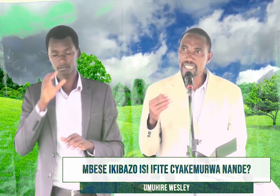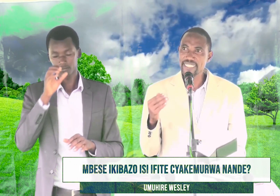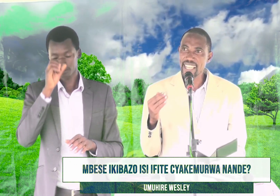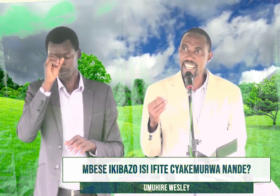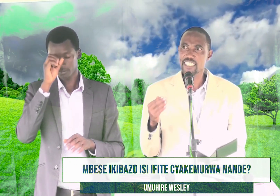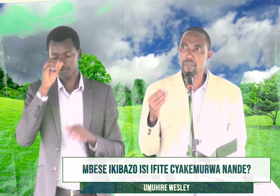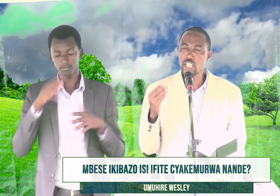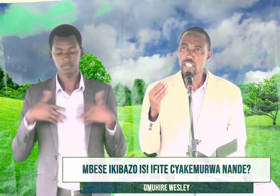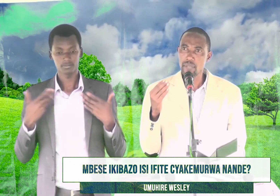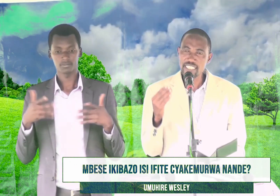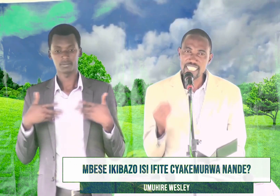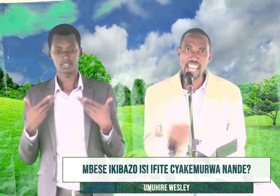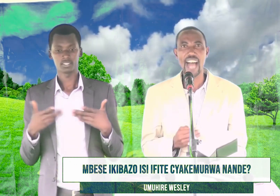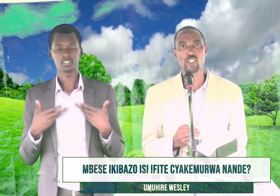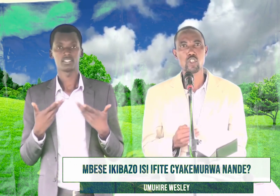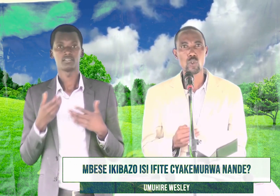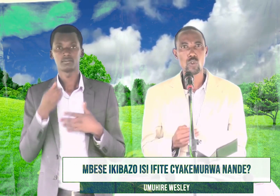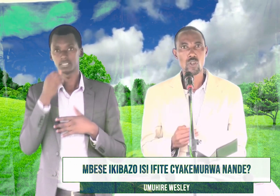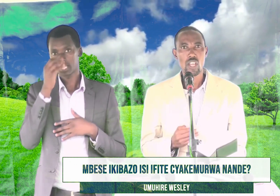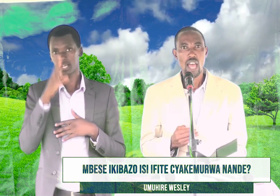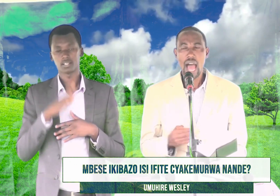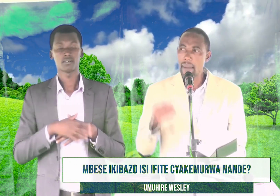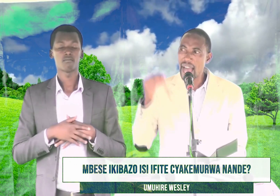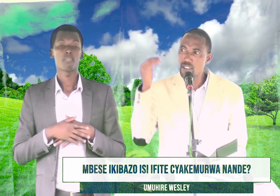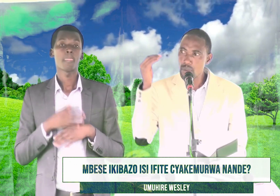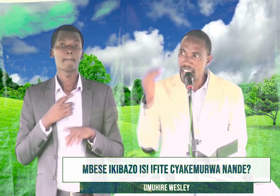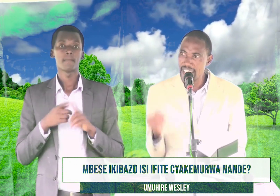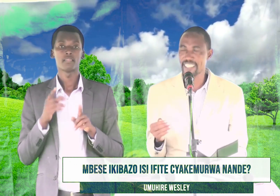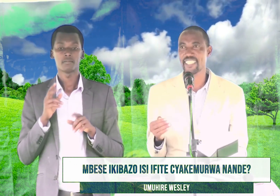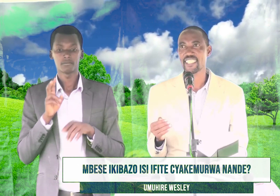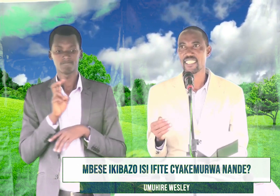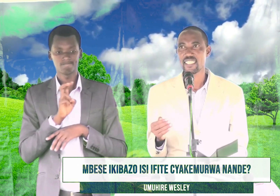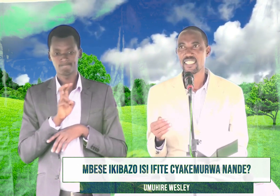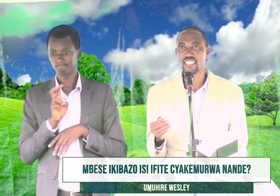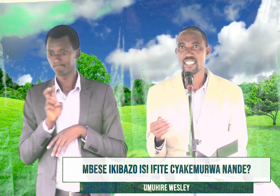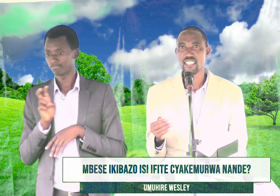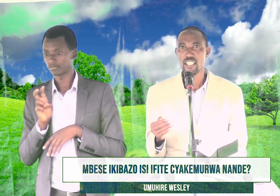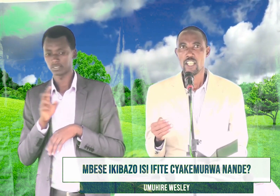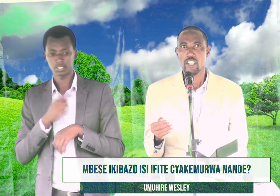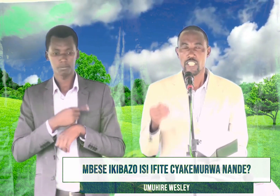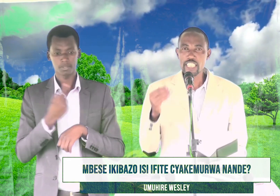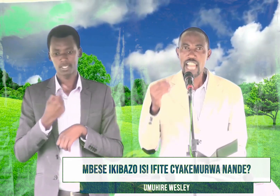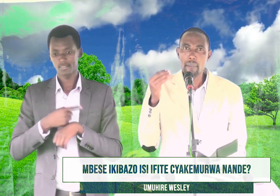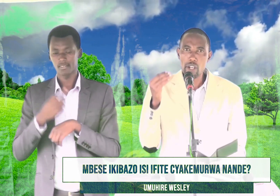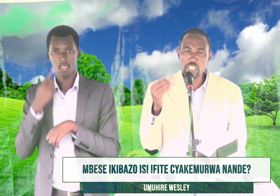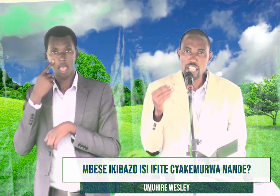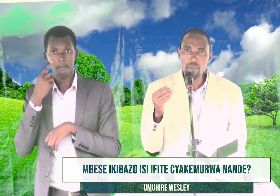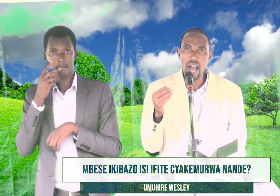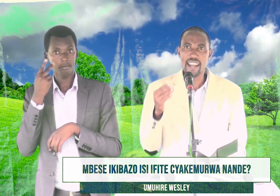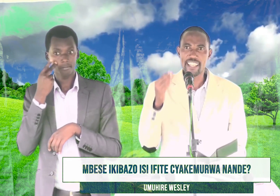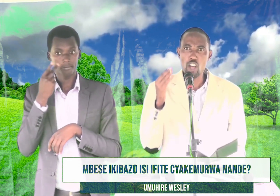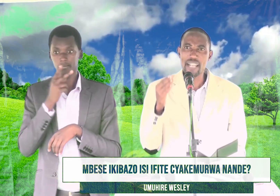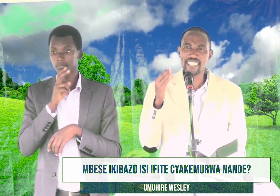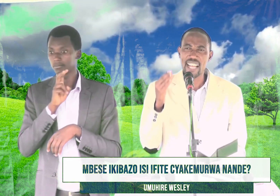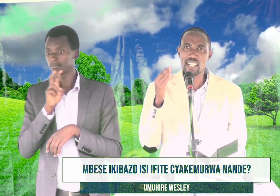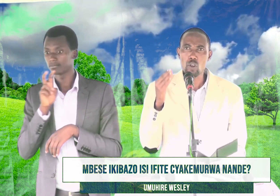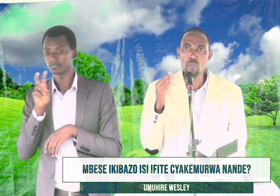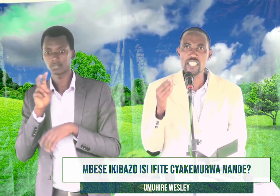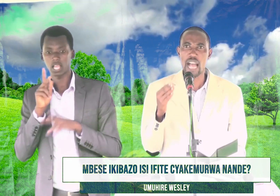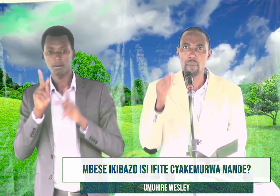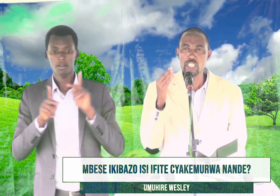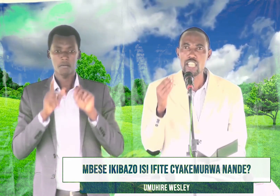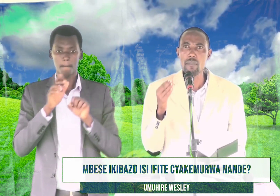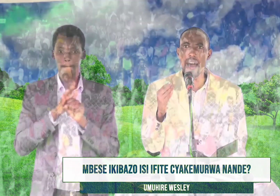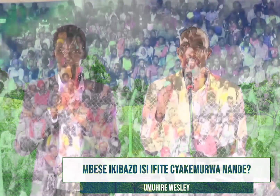iyo witegereje muri iyi minsi yacu abantu benshi n'ijambo ry'Imana, iyo bashaka